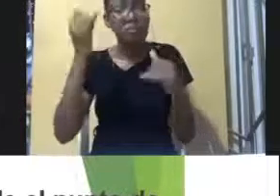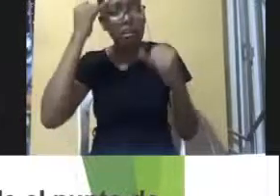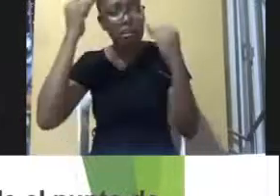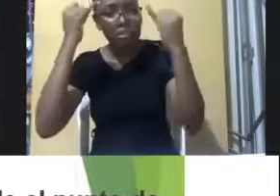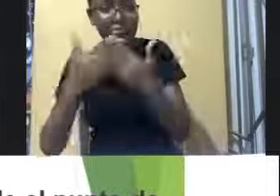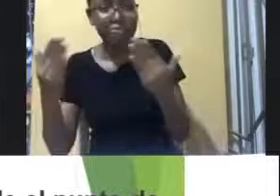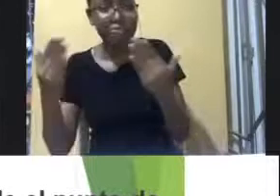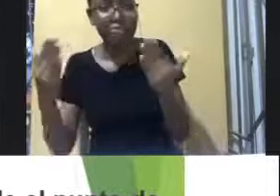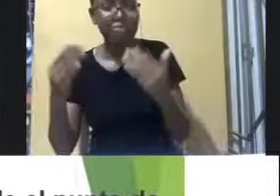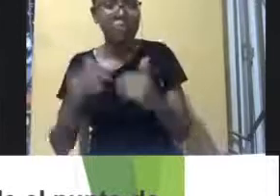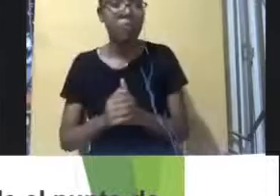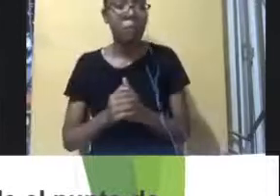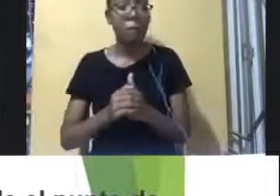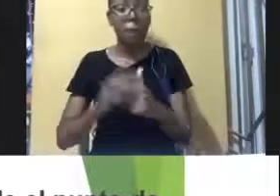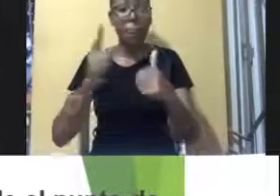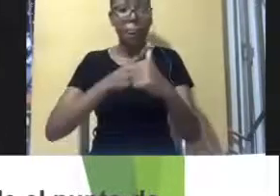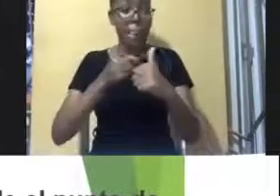Primero, es que es una lengua